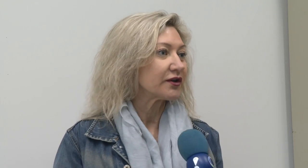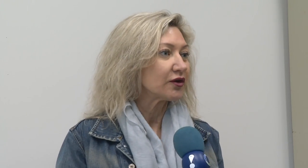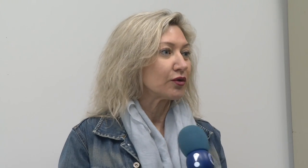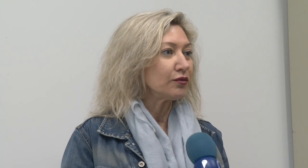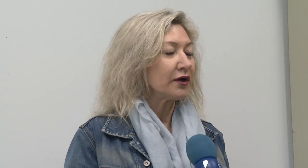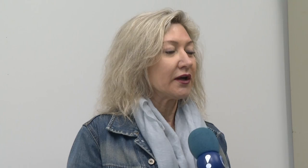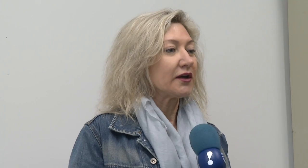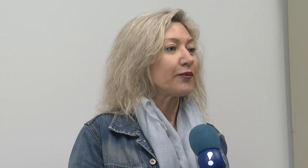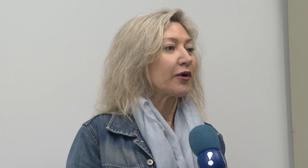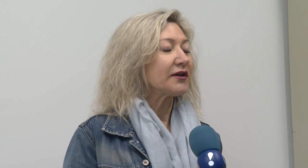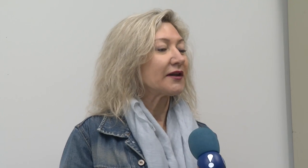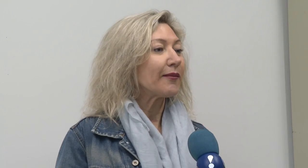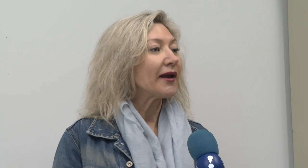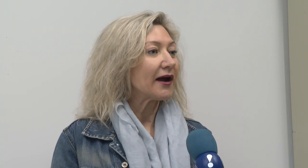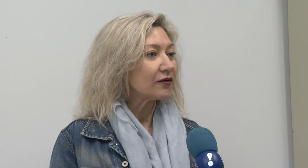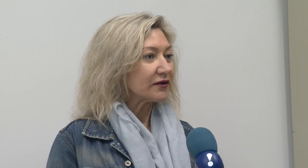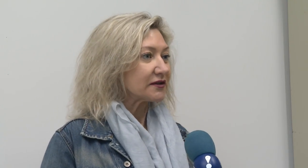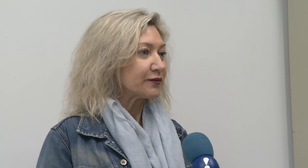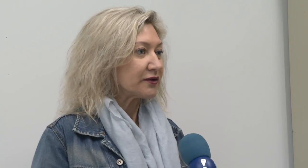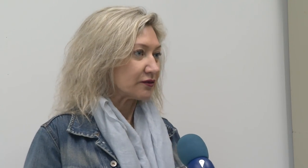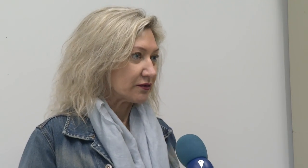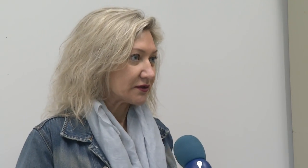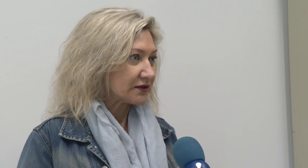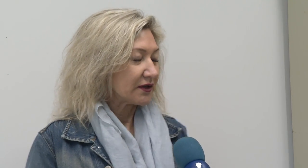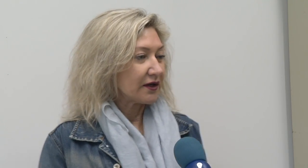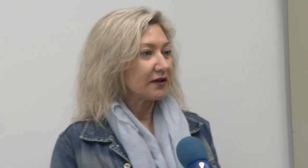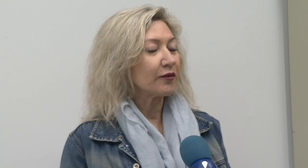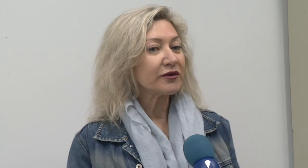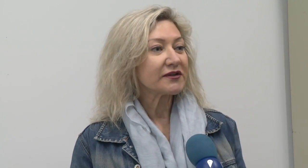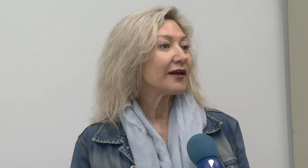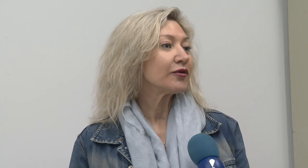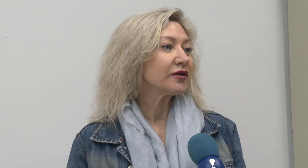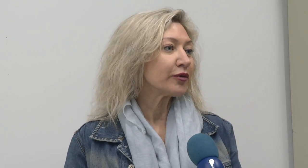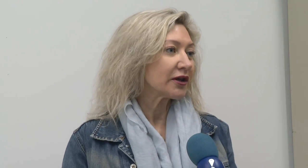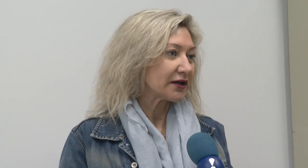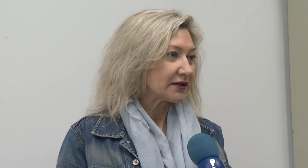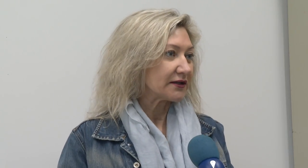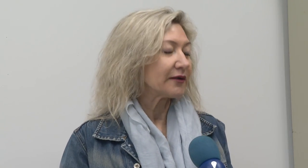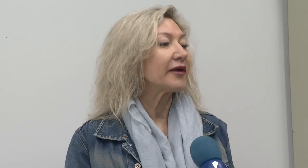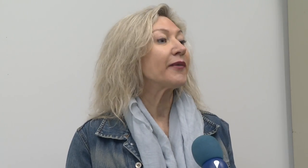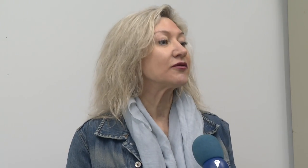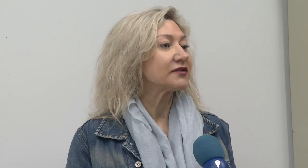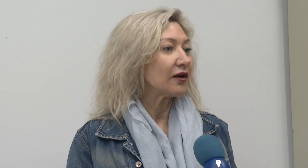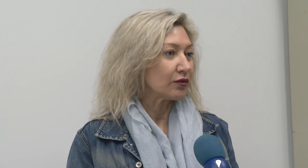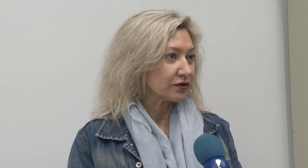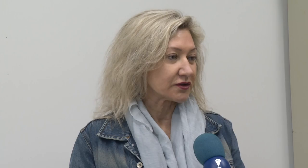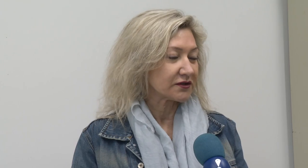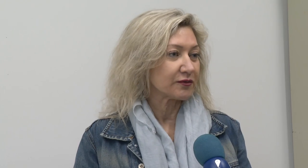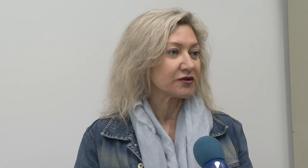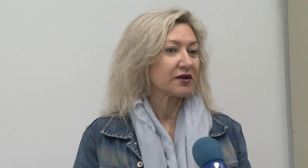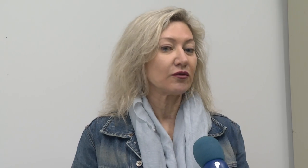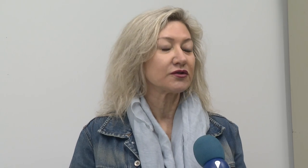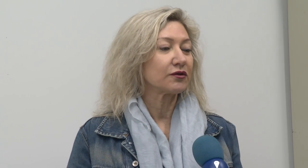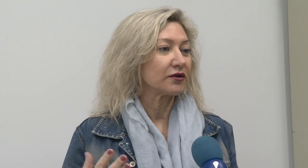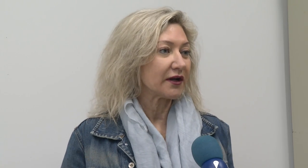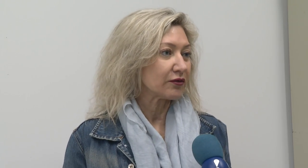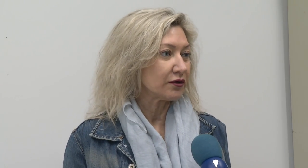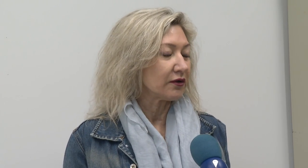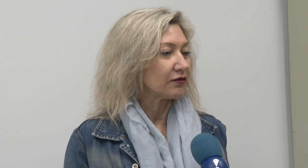Eron que pode trabalhar com essas pessoas então por isso que ela é muito importante e também para os alunos nós temos os alunos no contraturno